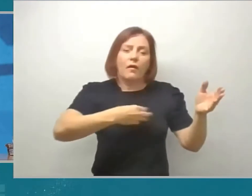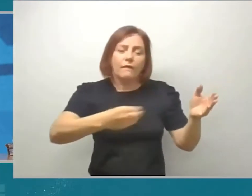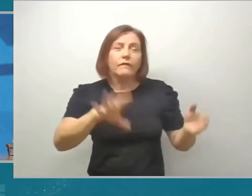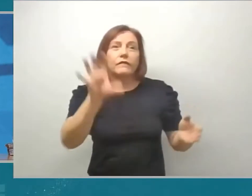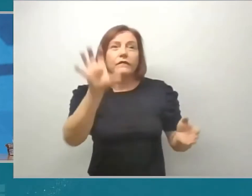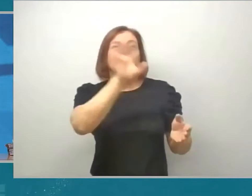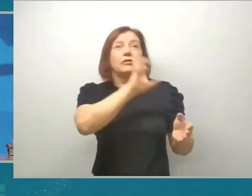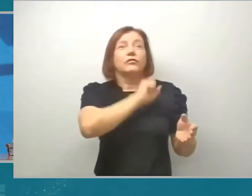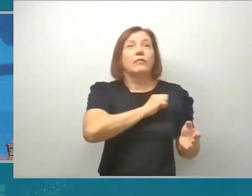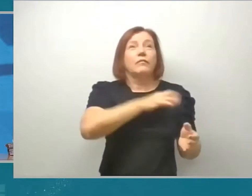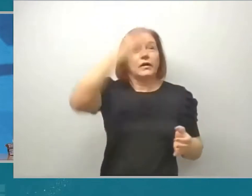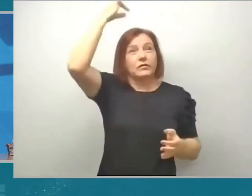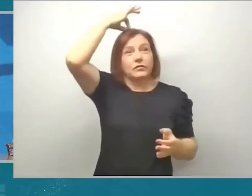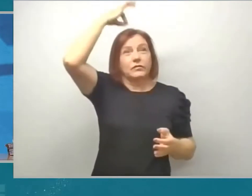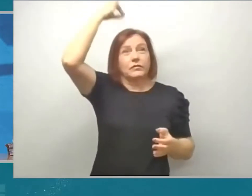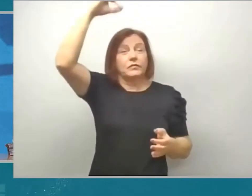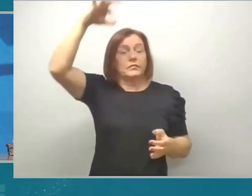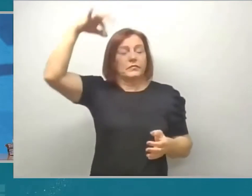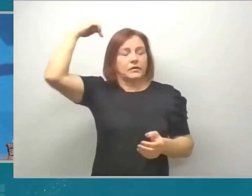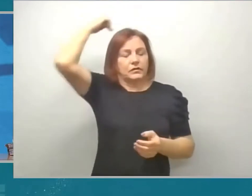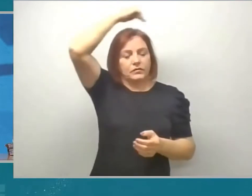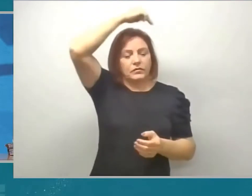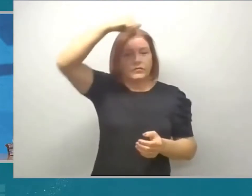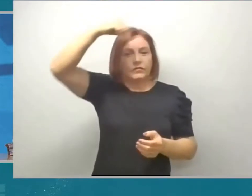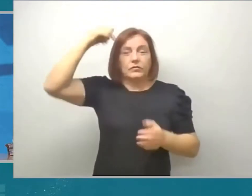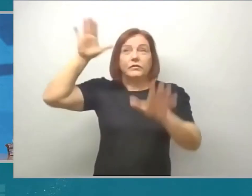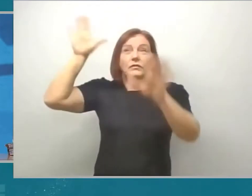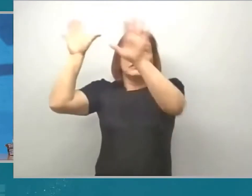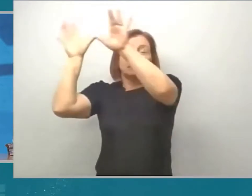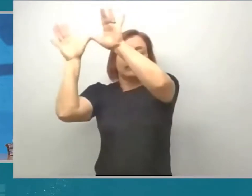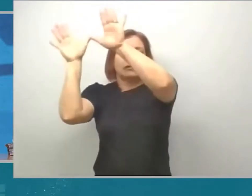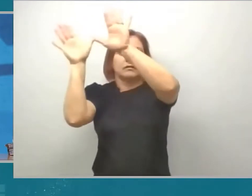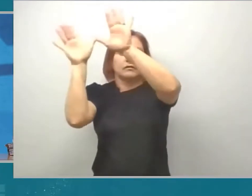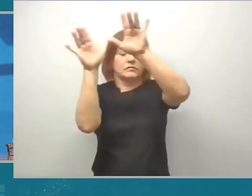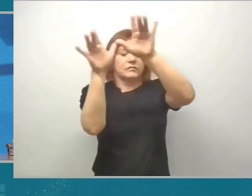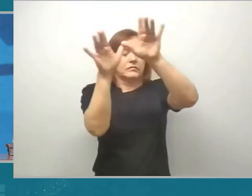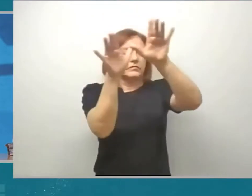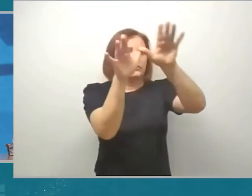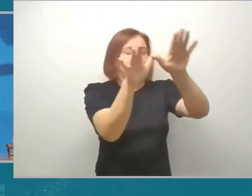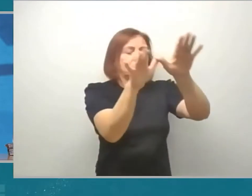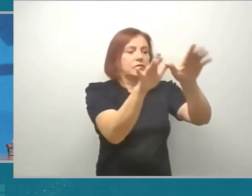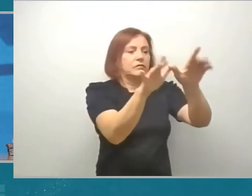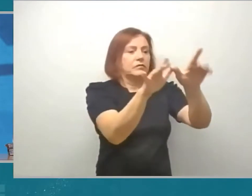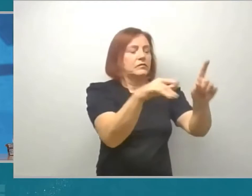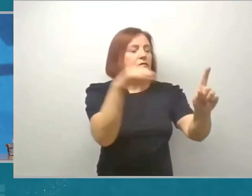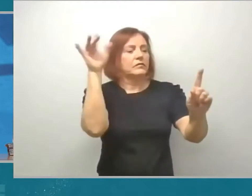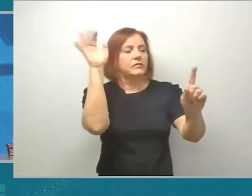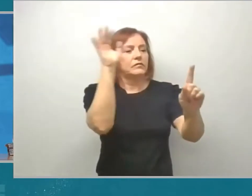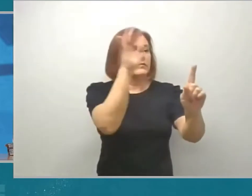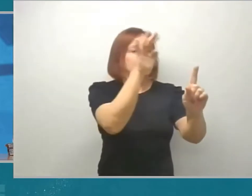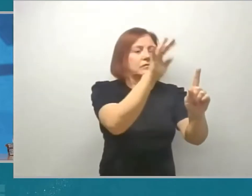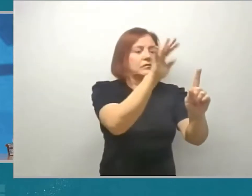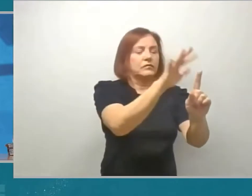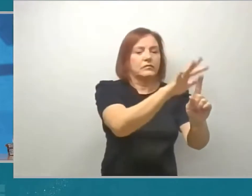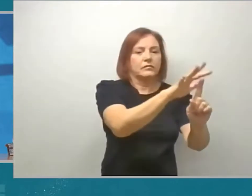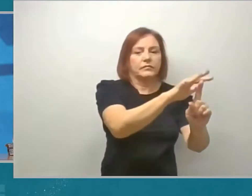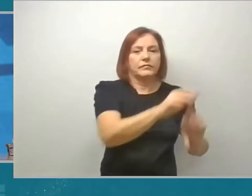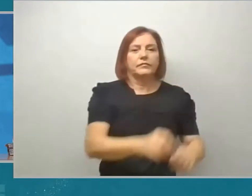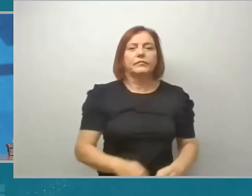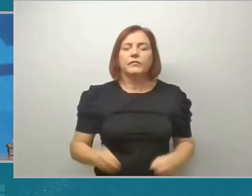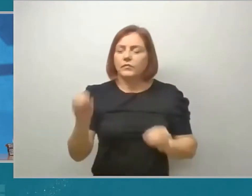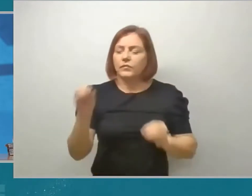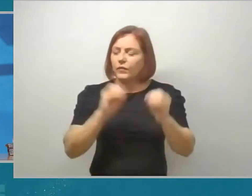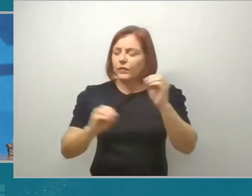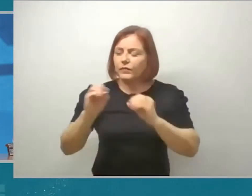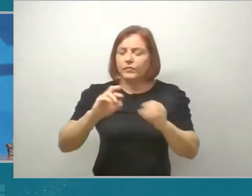Santo, na forma de pomba, pousando sobre ele. Oh, Senhor Jesus! Então aqui está